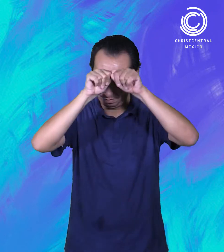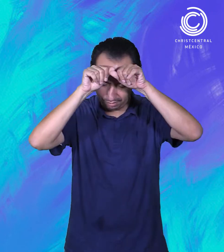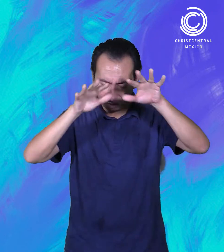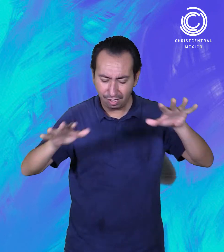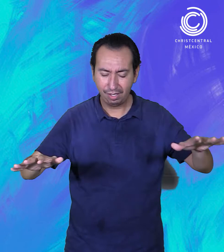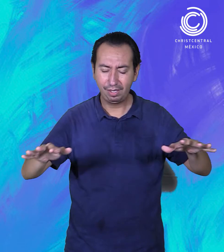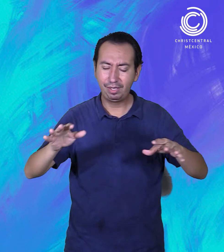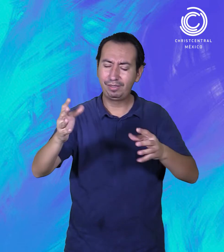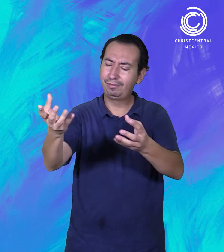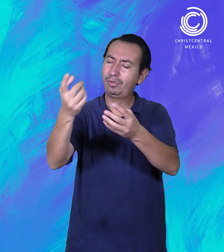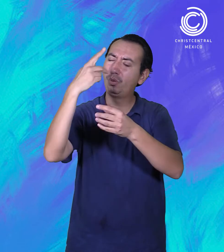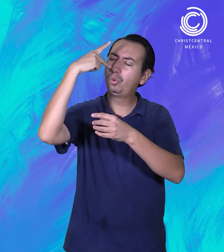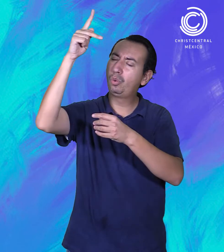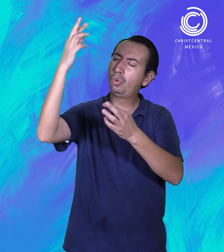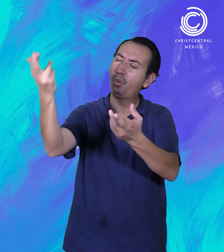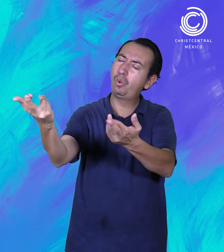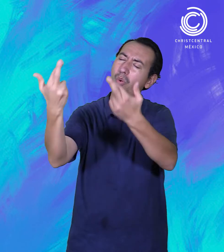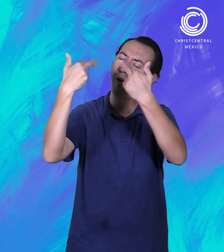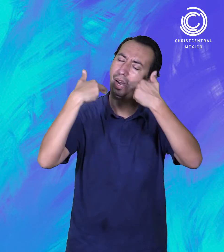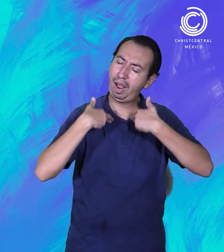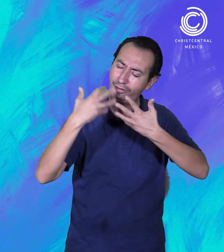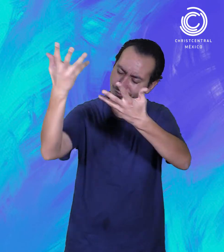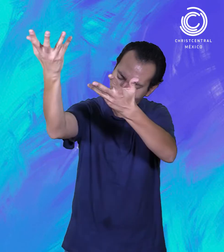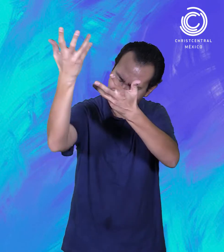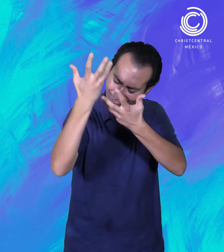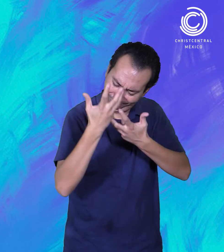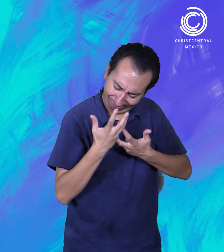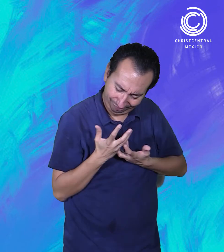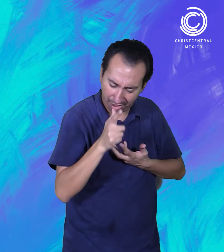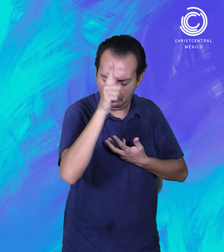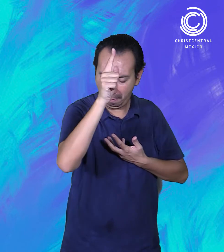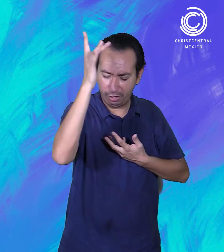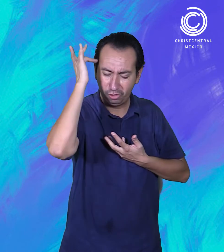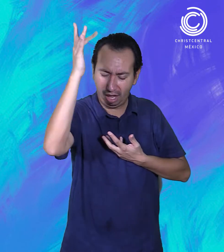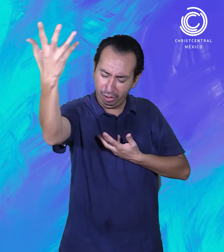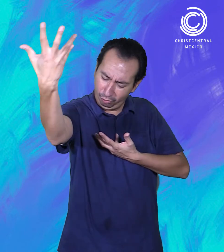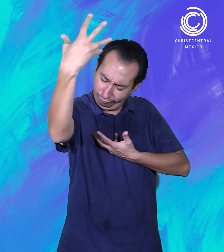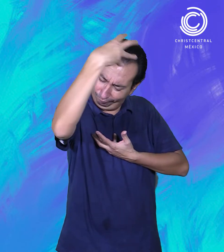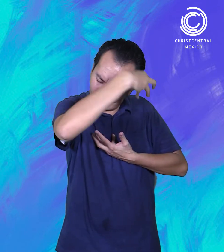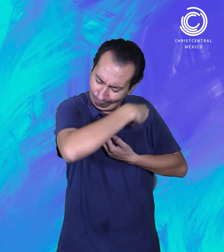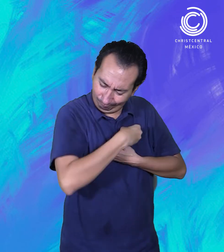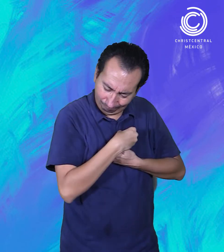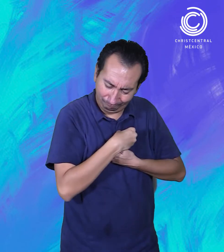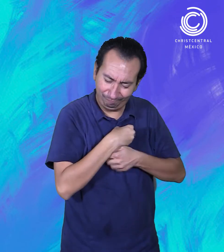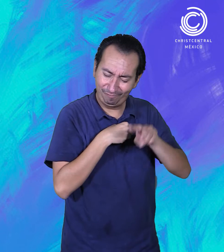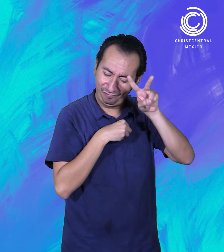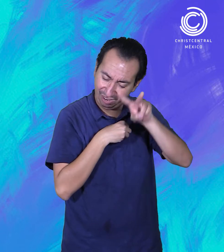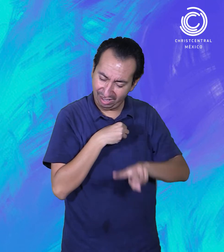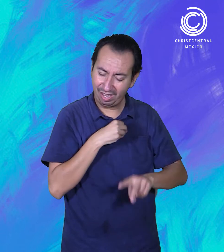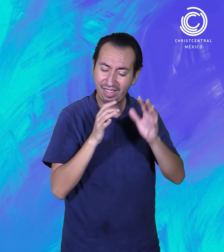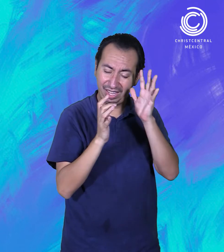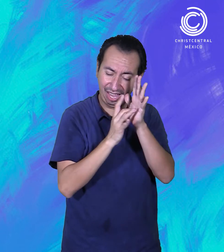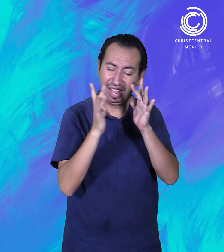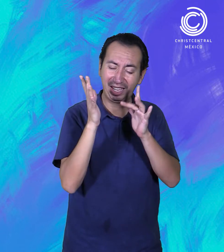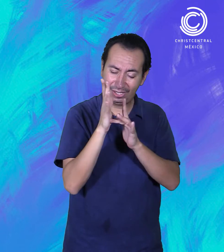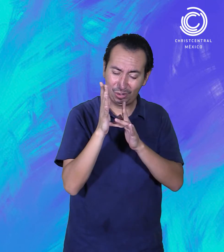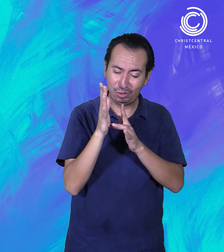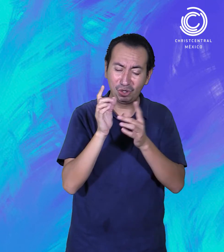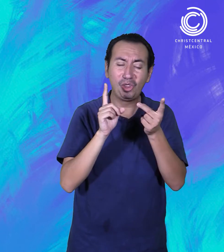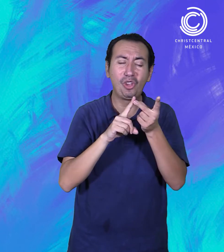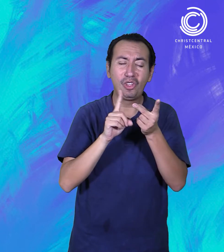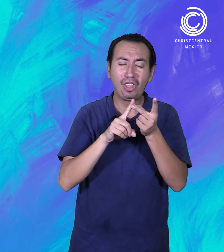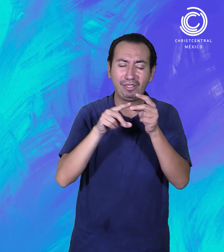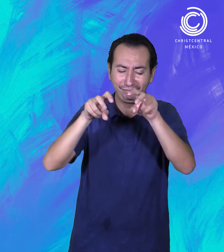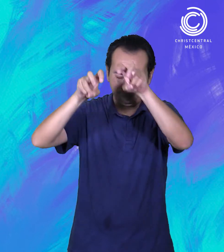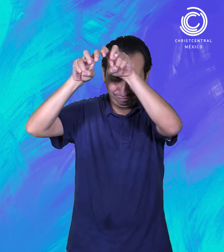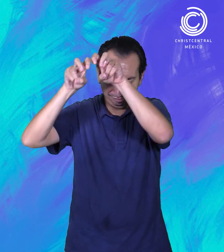recibir ese regalo tuyo, que podemos recibirte, Espíritu Santo, como evidencia de que Cristo está